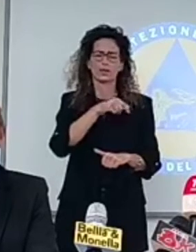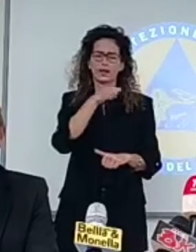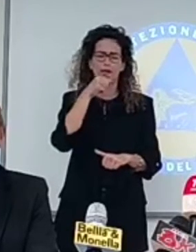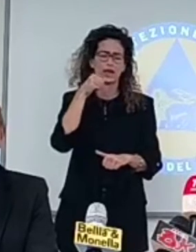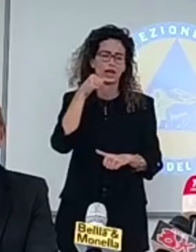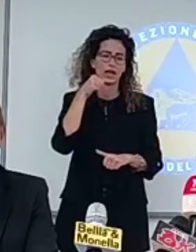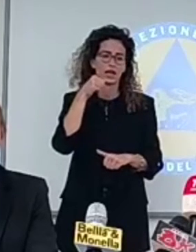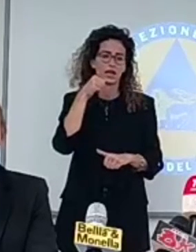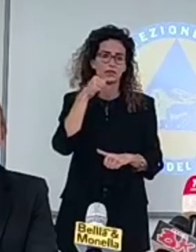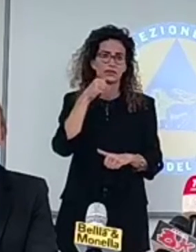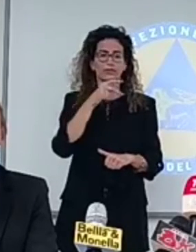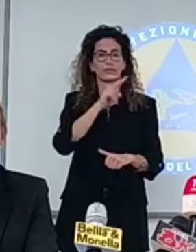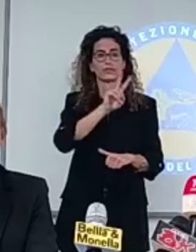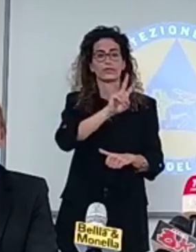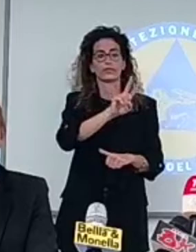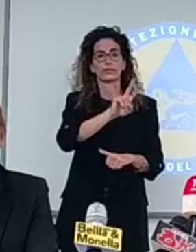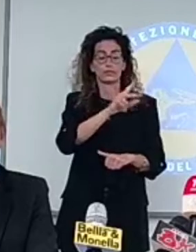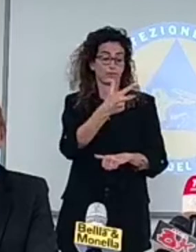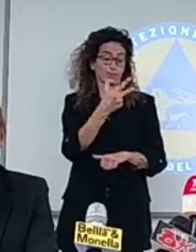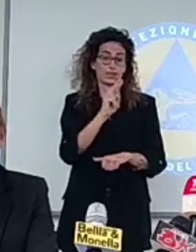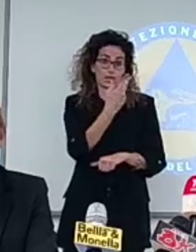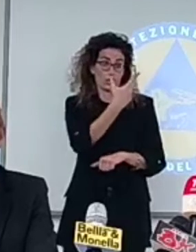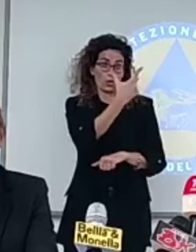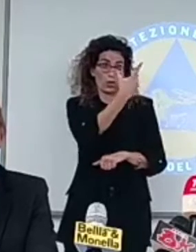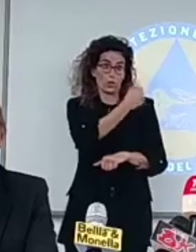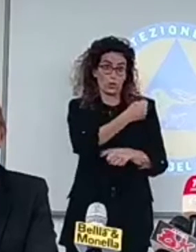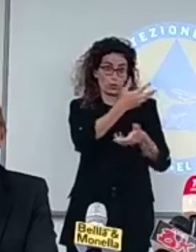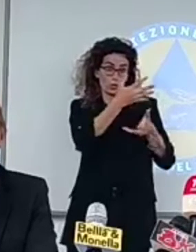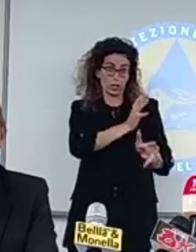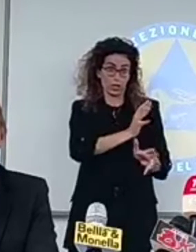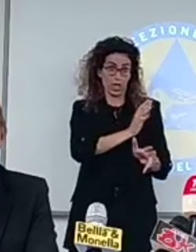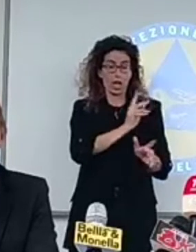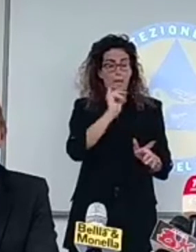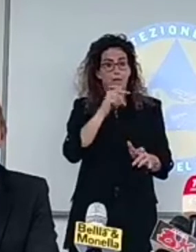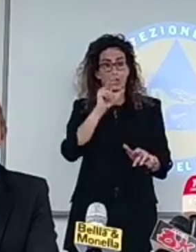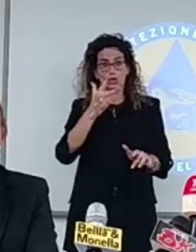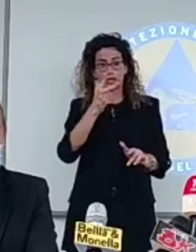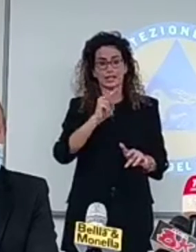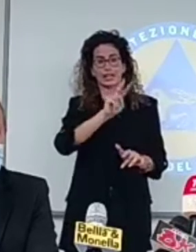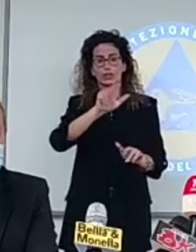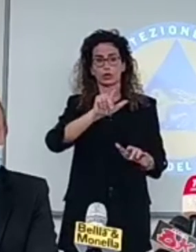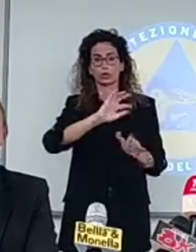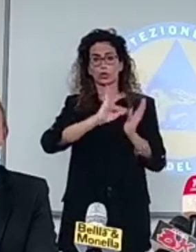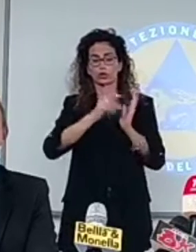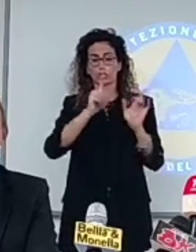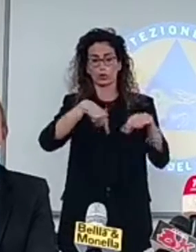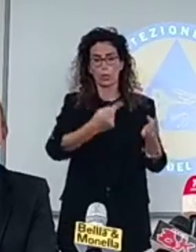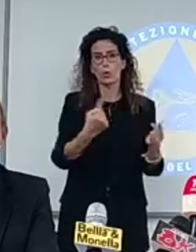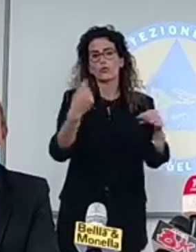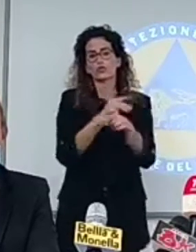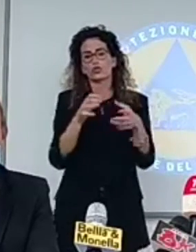tastiera a gente che si crede non identificabile o veri soggetti pericolosi la digos sta passando al setaccio